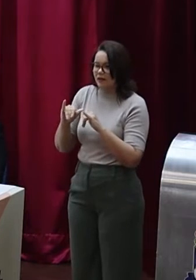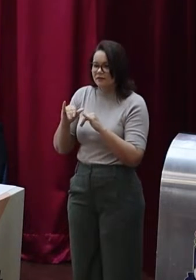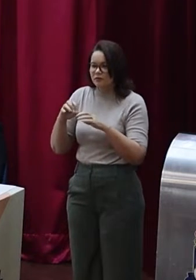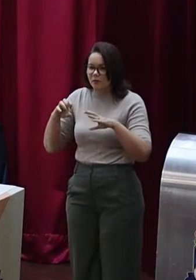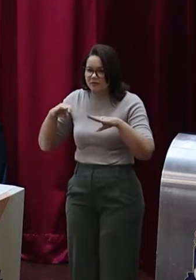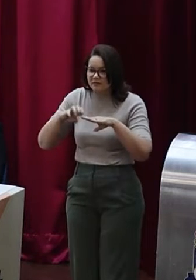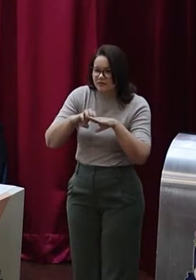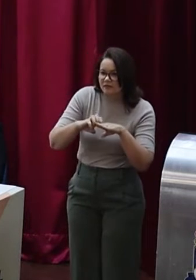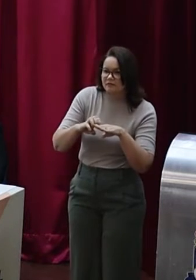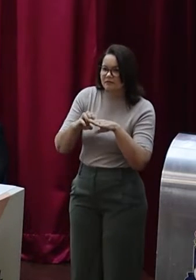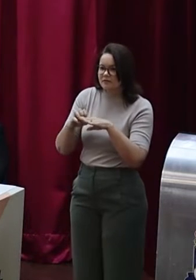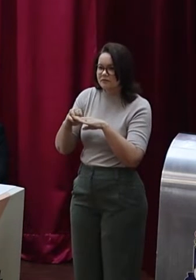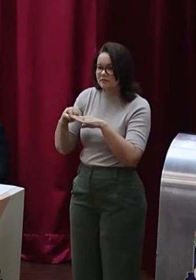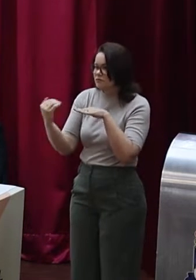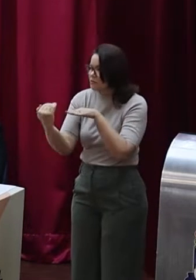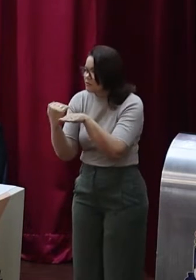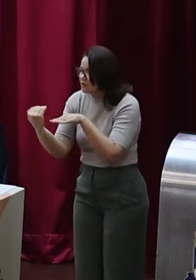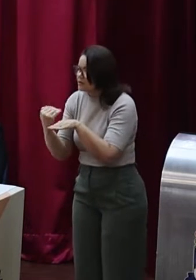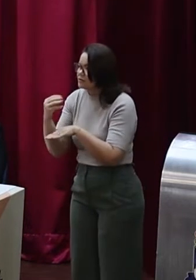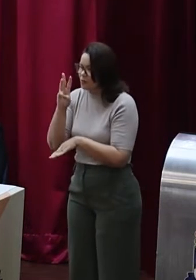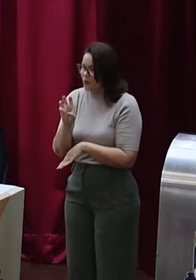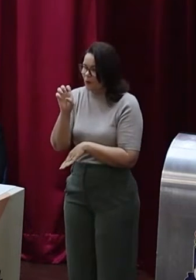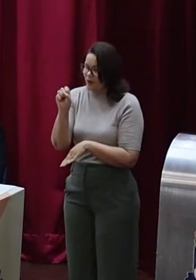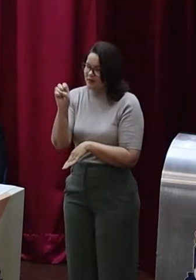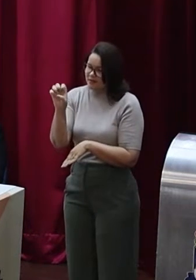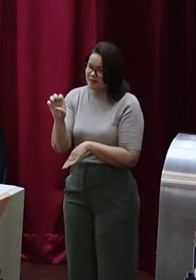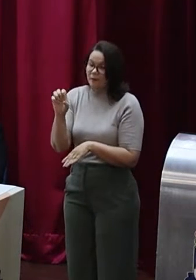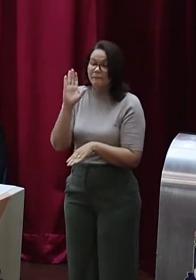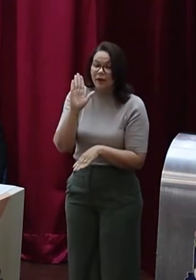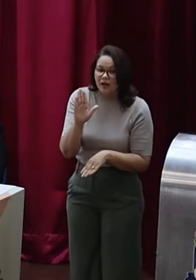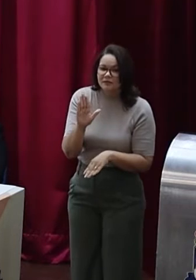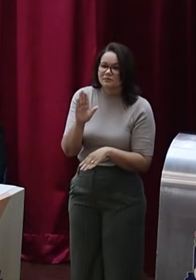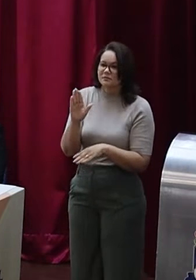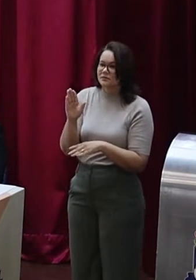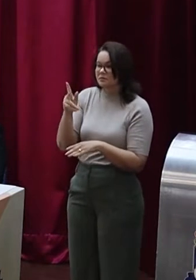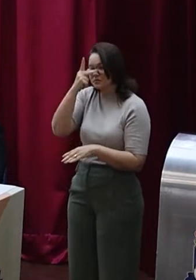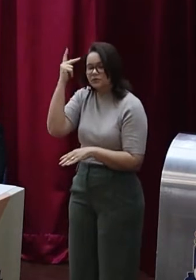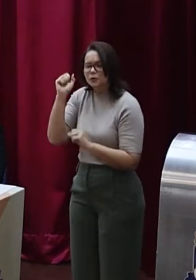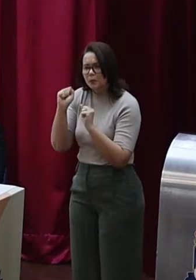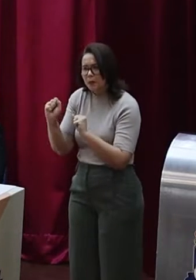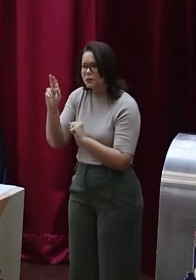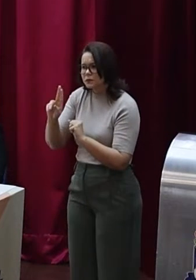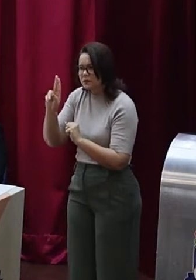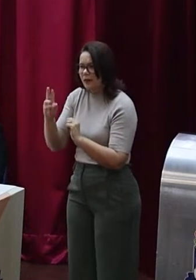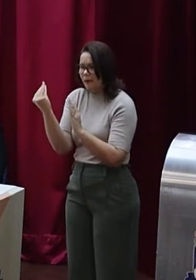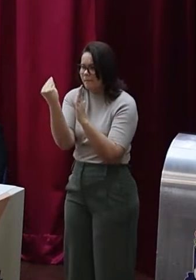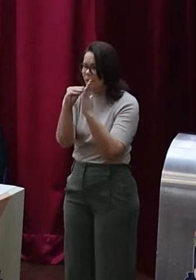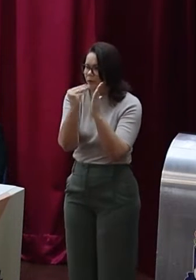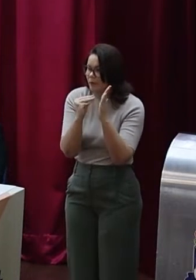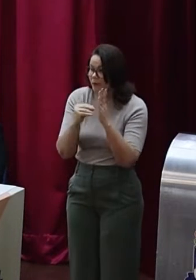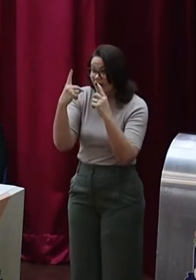podem inserir informações sobre violência geral, né, não só policial. Esse aplicativo